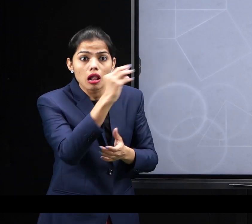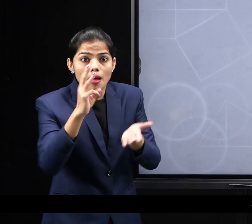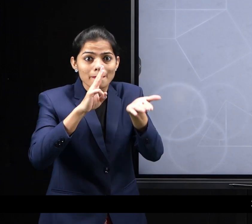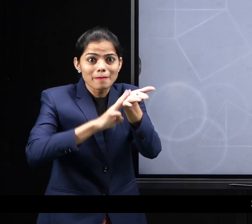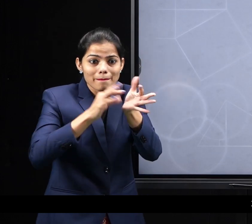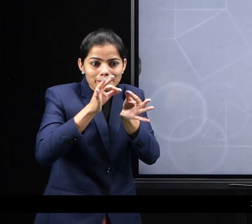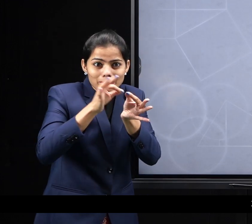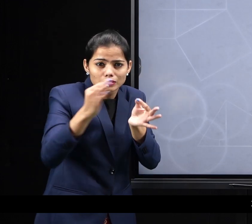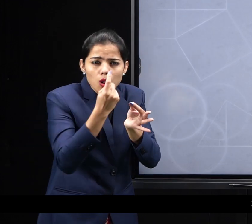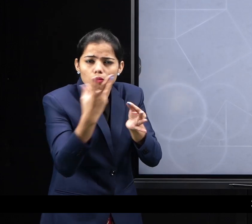और गणनाक।